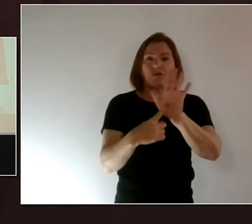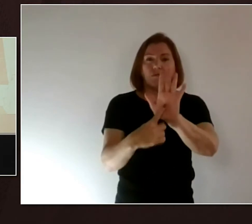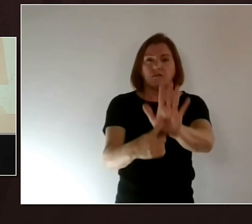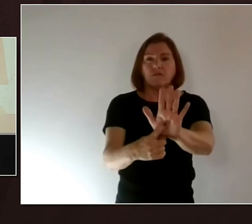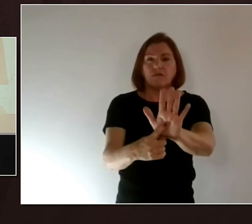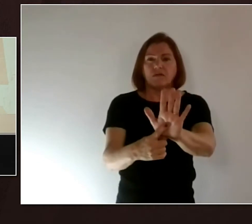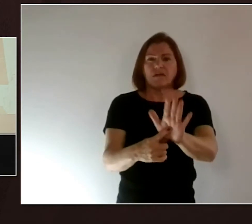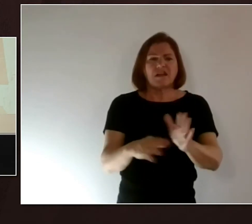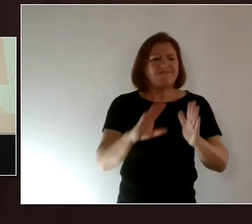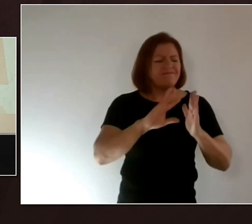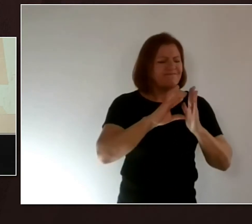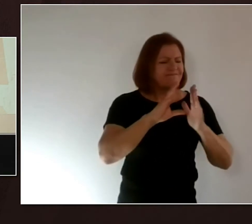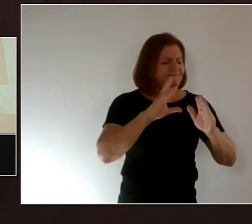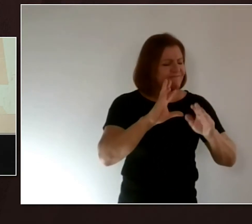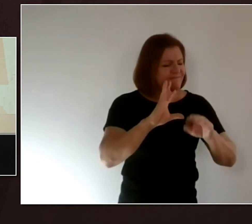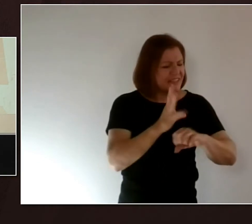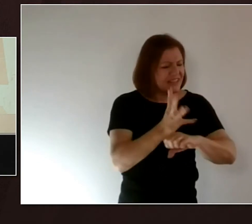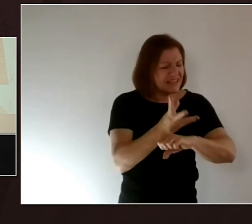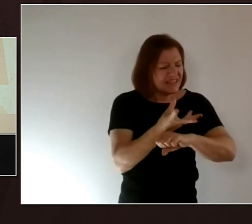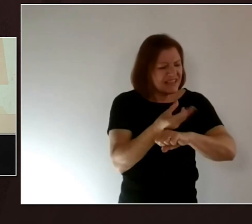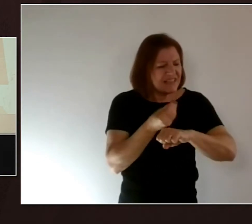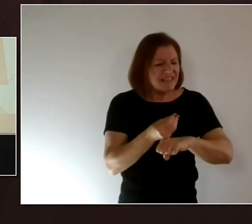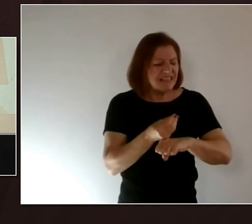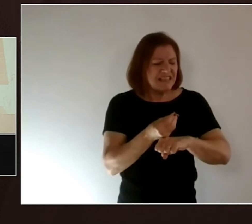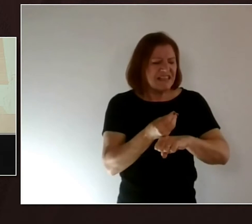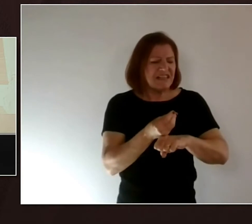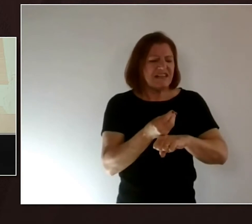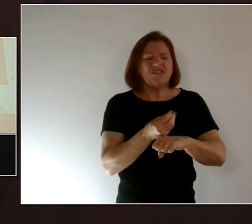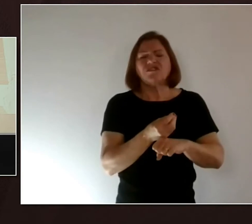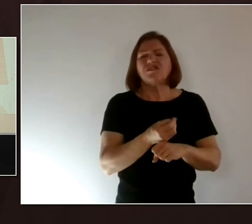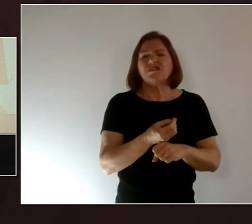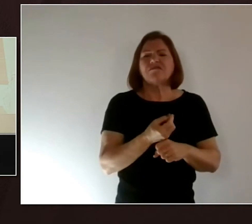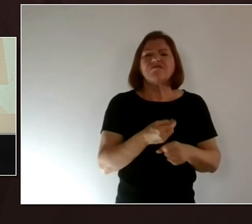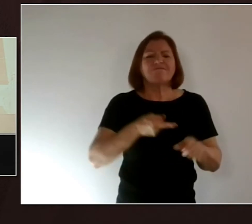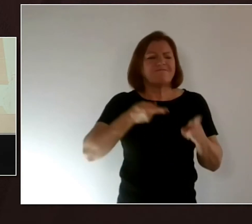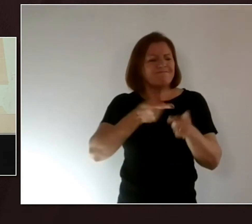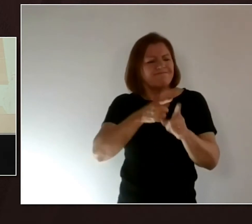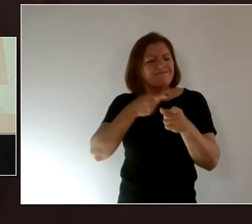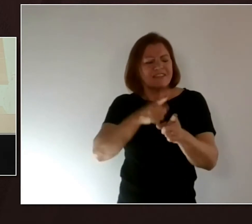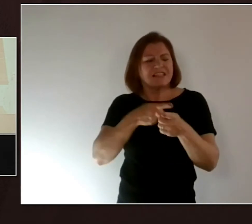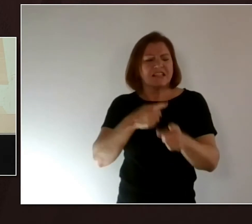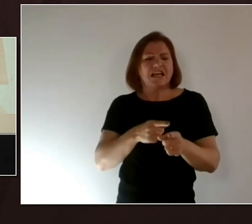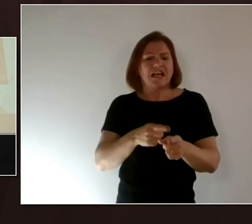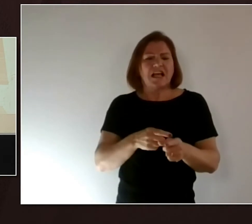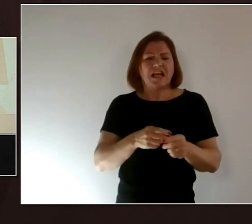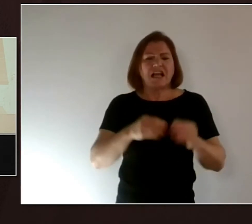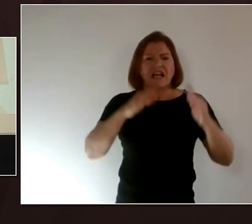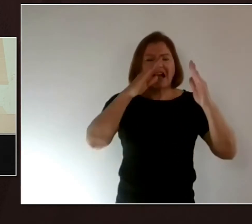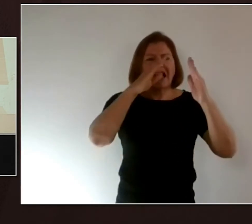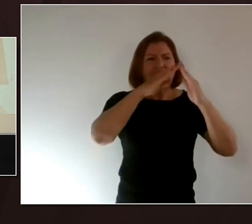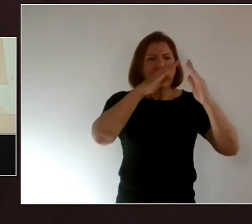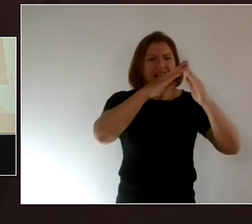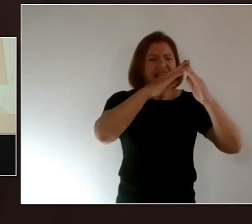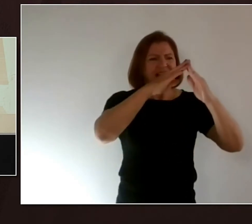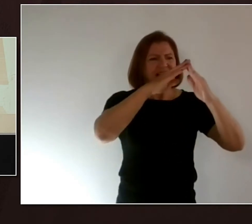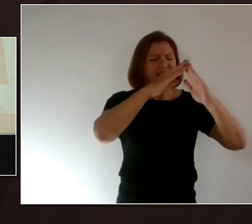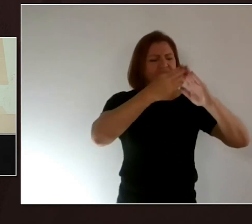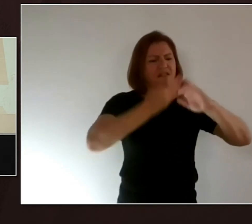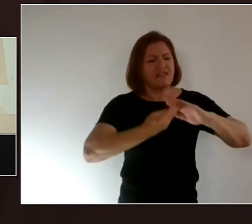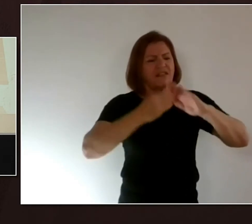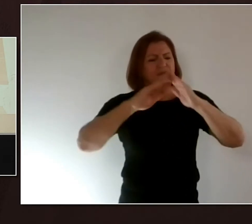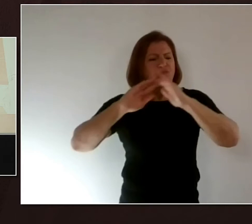atacada, os livros sagrados foram queimados e os prédios demolidos em questão de horas. As